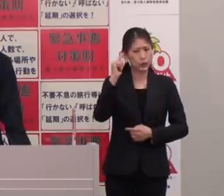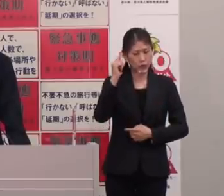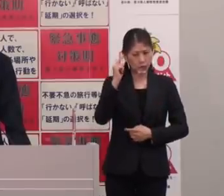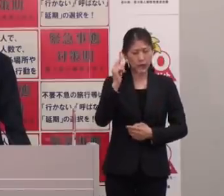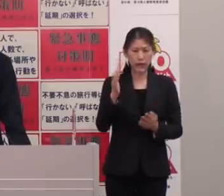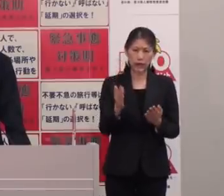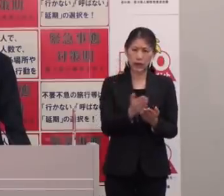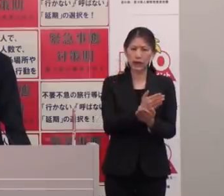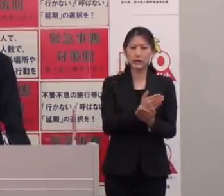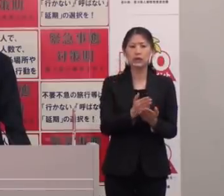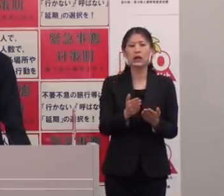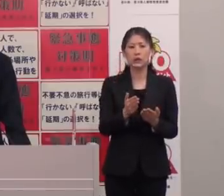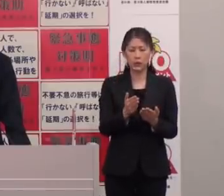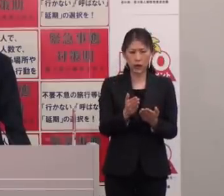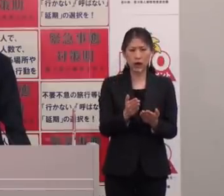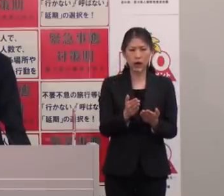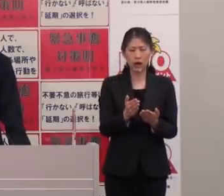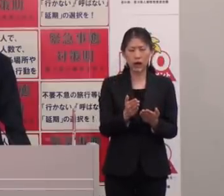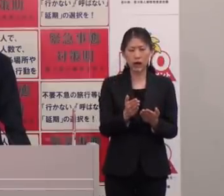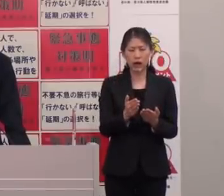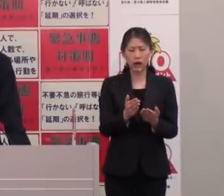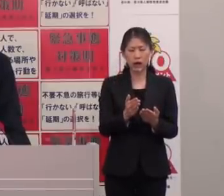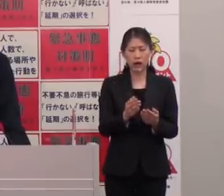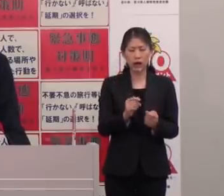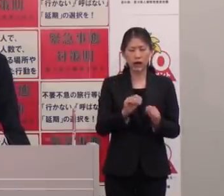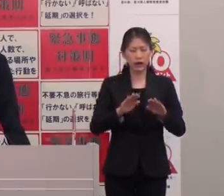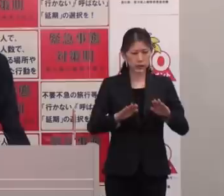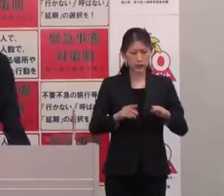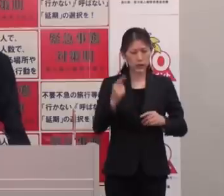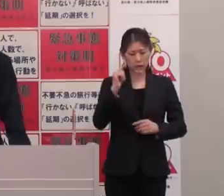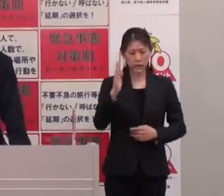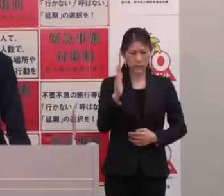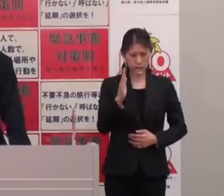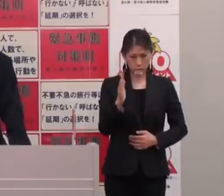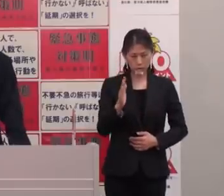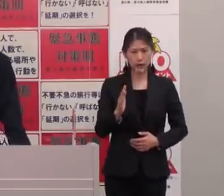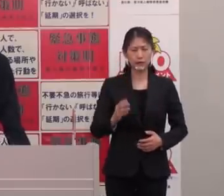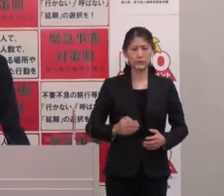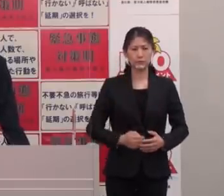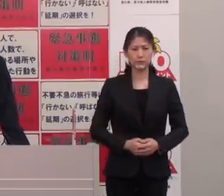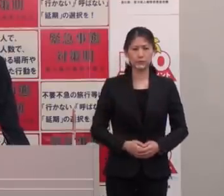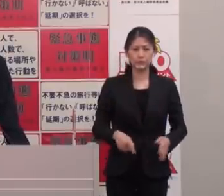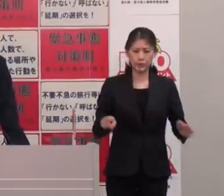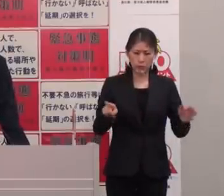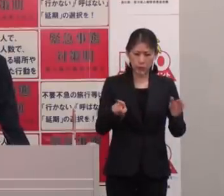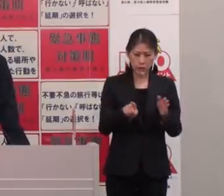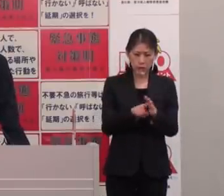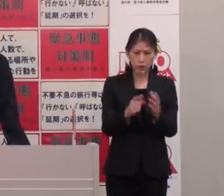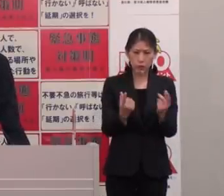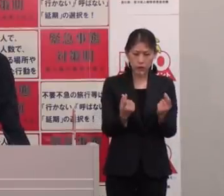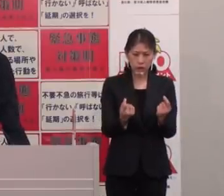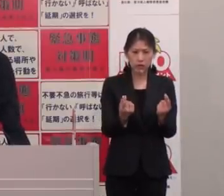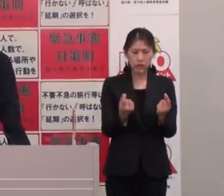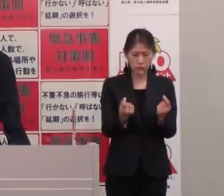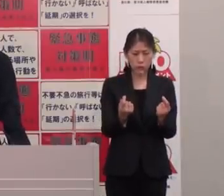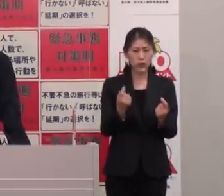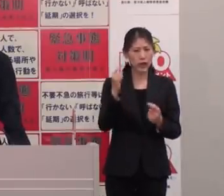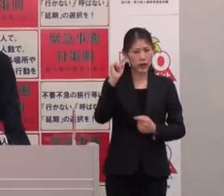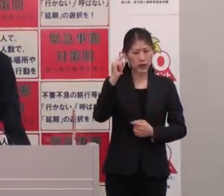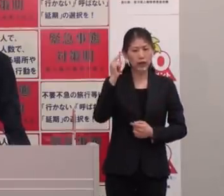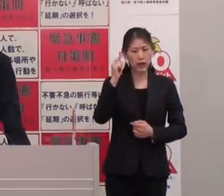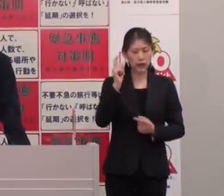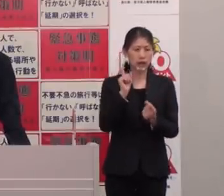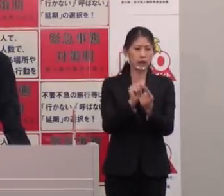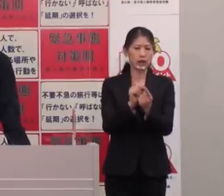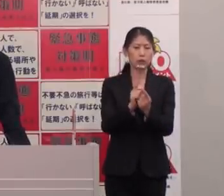断をしておりません。従来の方法で、まあ、考え方で対応していきたいと